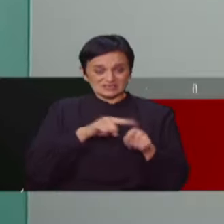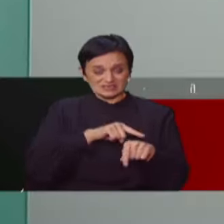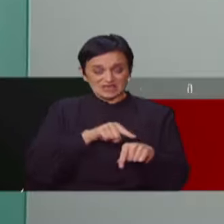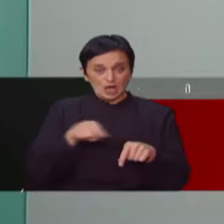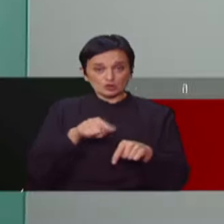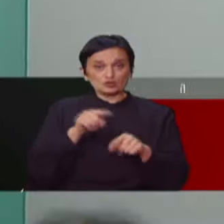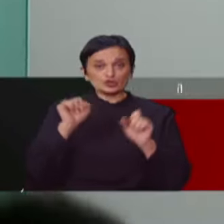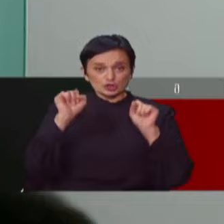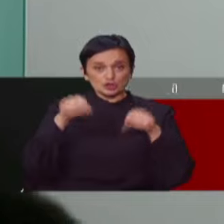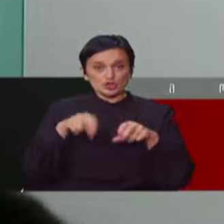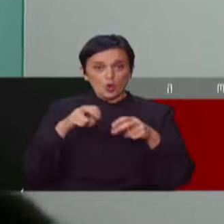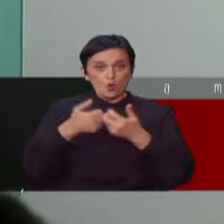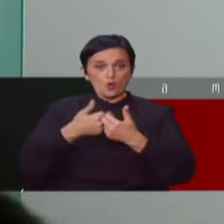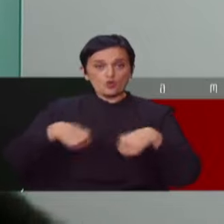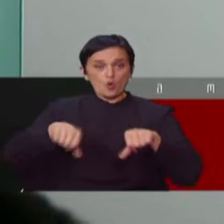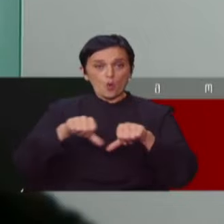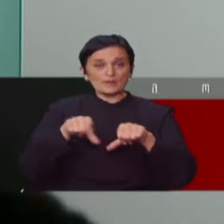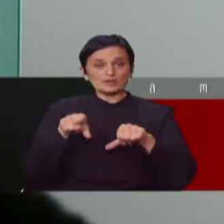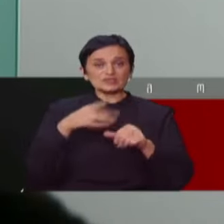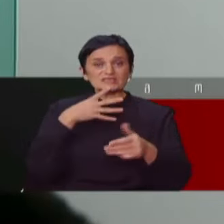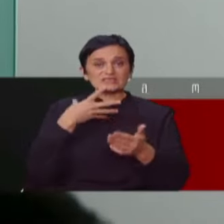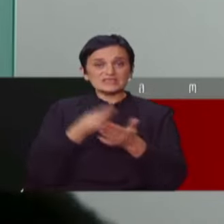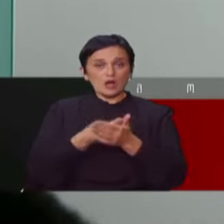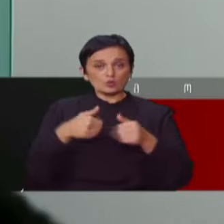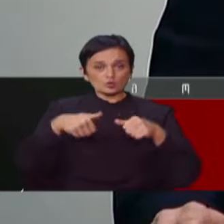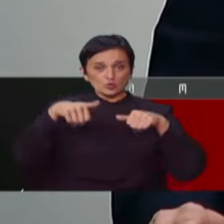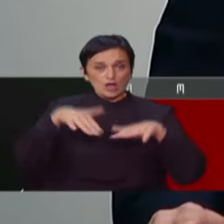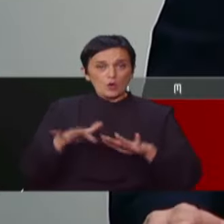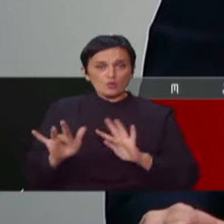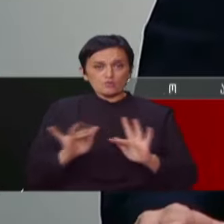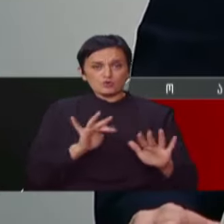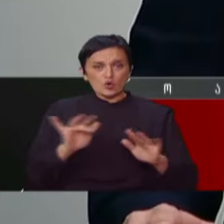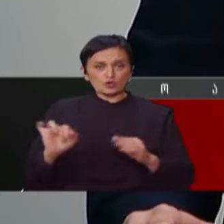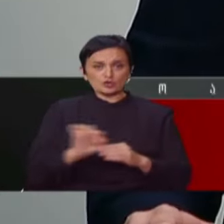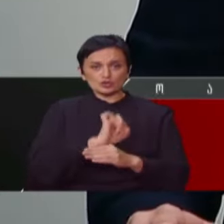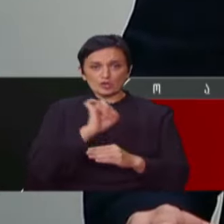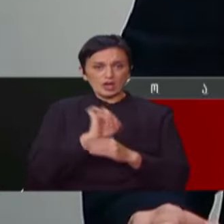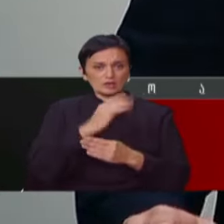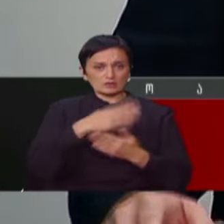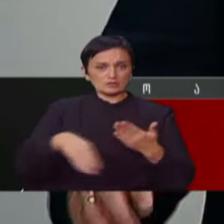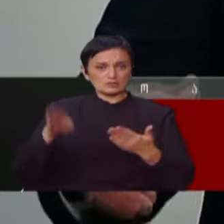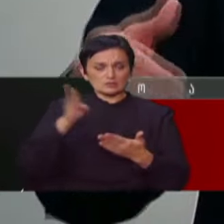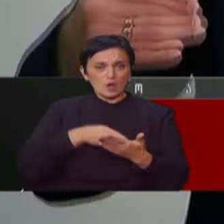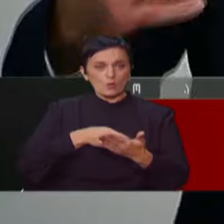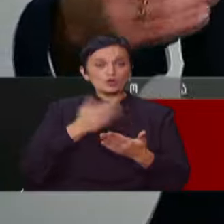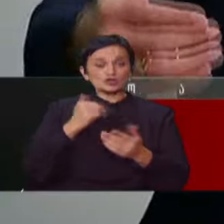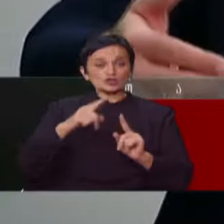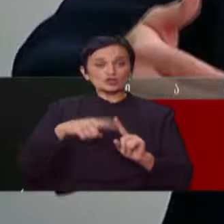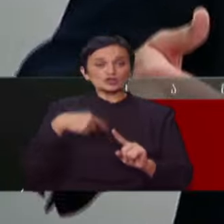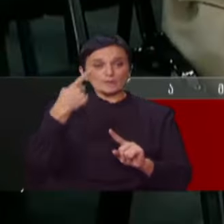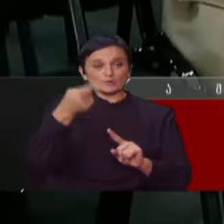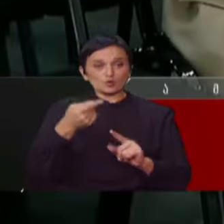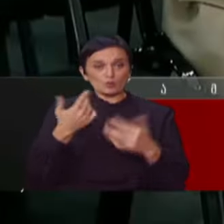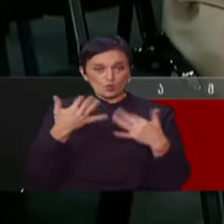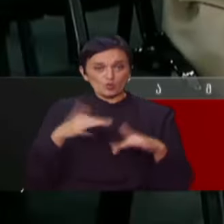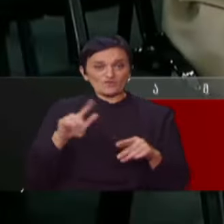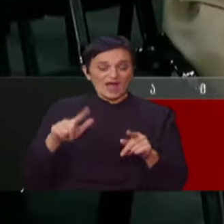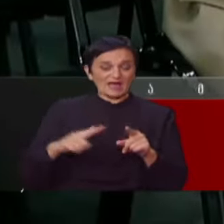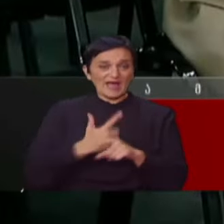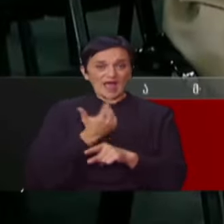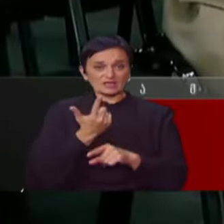მას შეუძლია, კომისიას შეუძლია, რომ საკუთარი გადაწყვეტილებით პროცესი შეაჩეროს, გააუქმოს ეს უბანი და შემდგომ უკვე